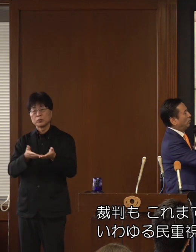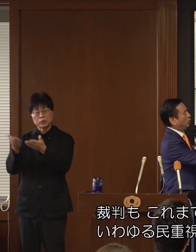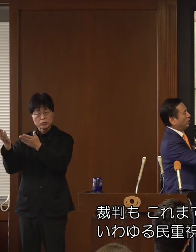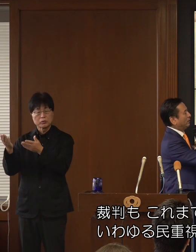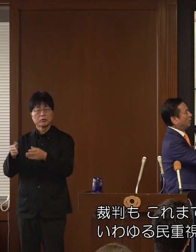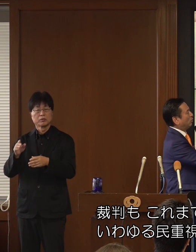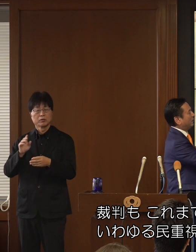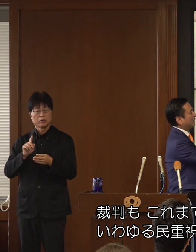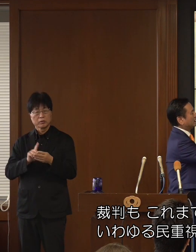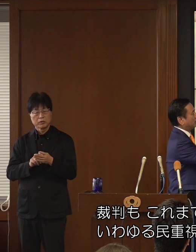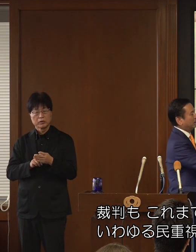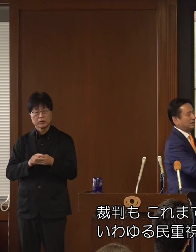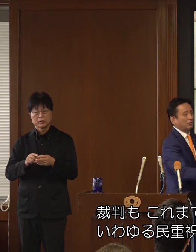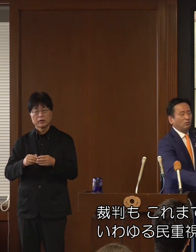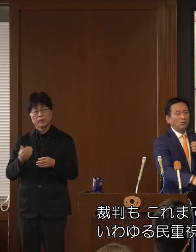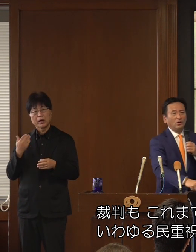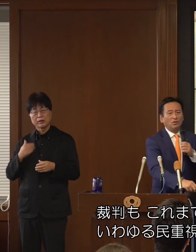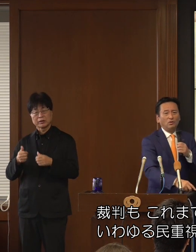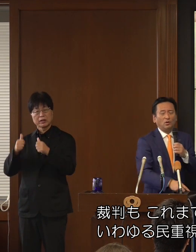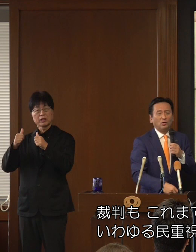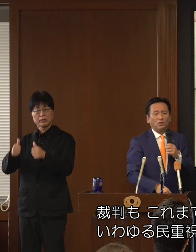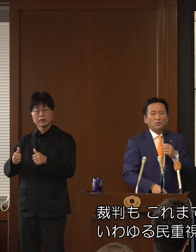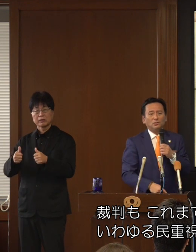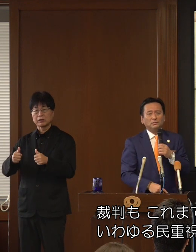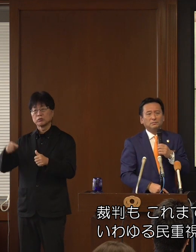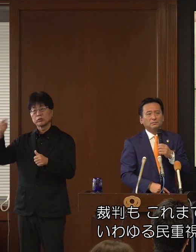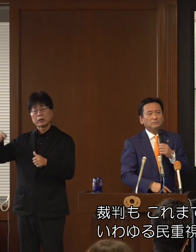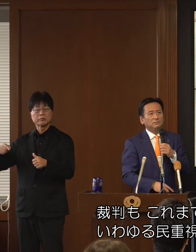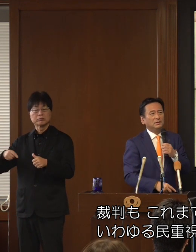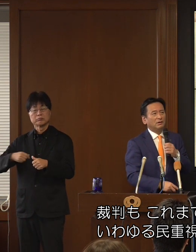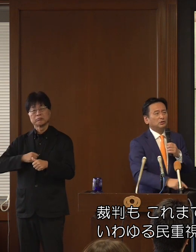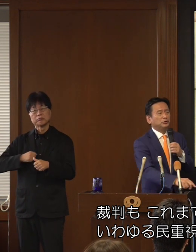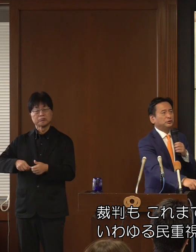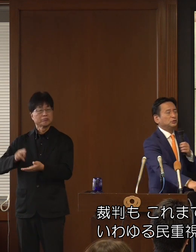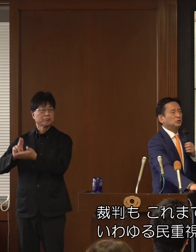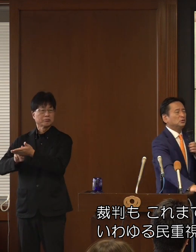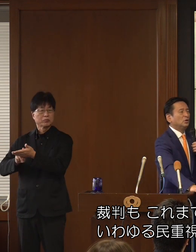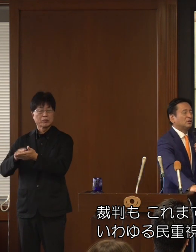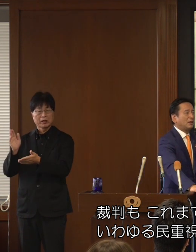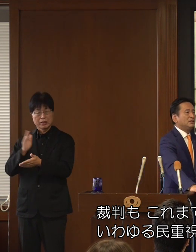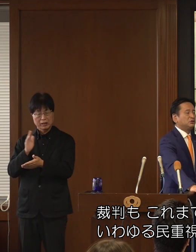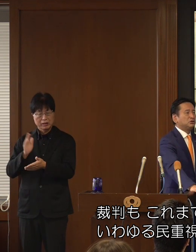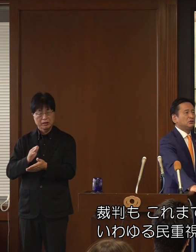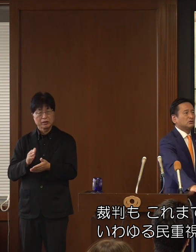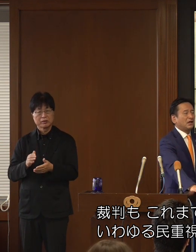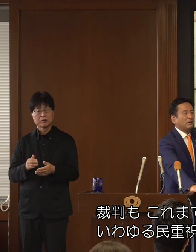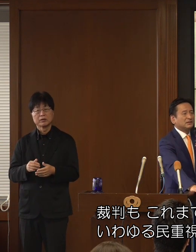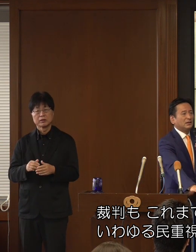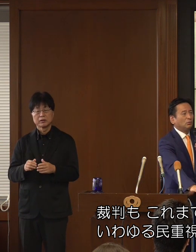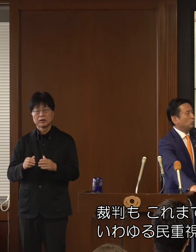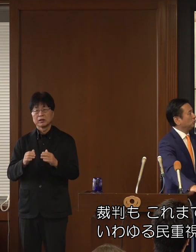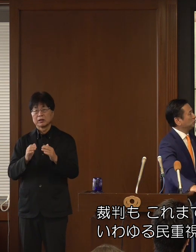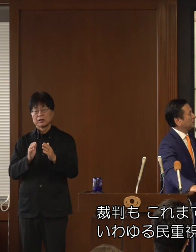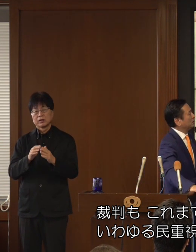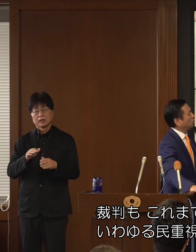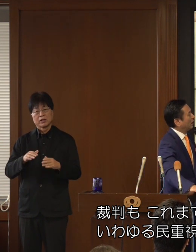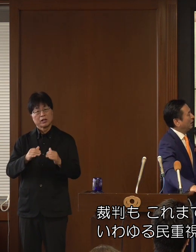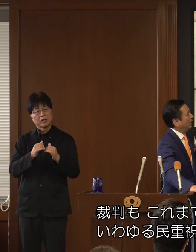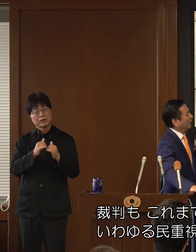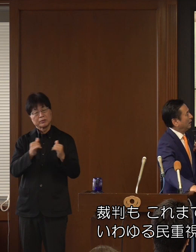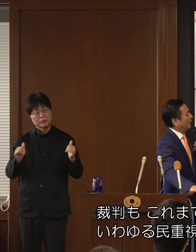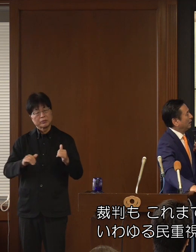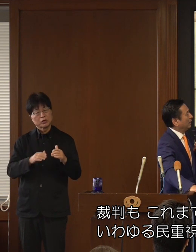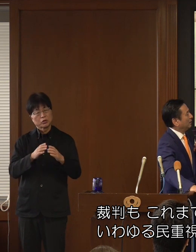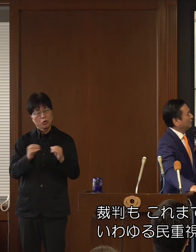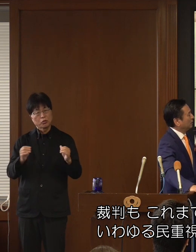裁判もこれまではお上が裁いてたのを、いわゆる民重視の裁判制度を導入したりとか、